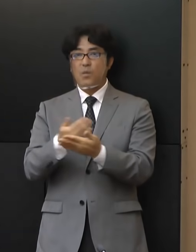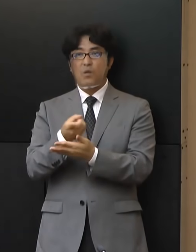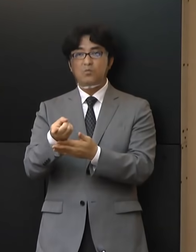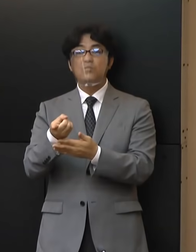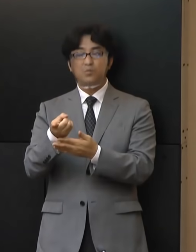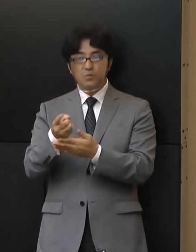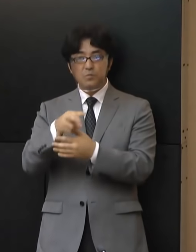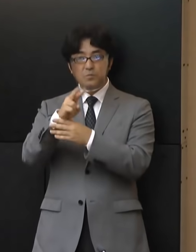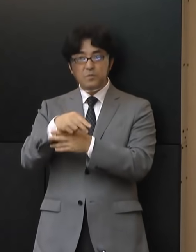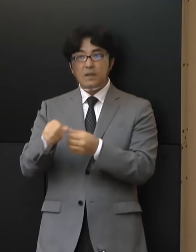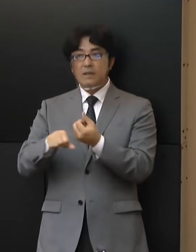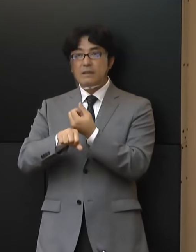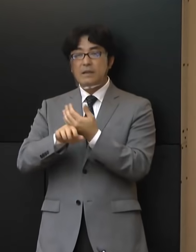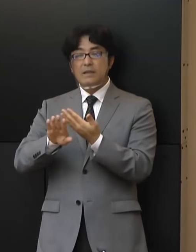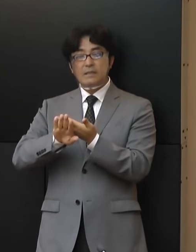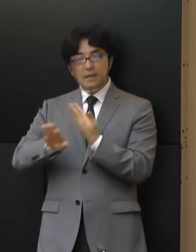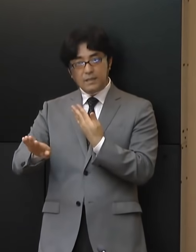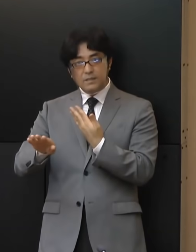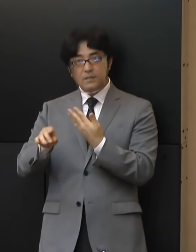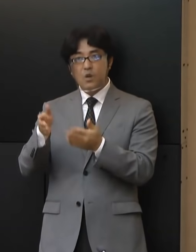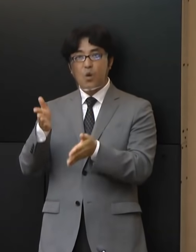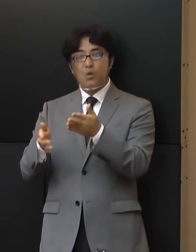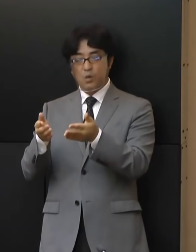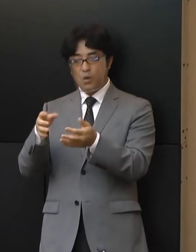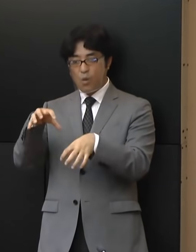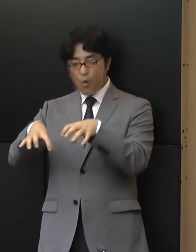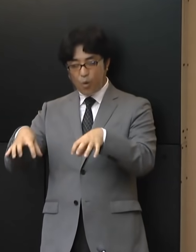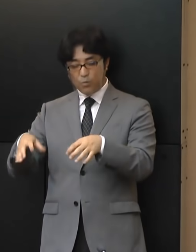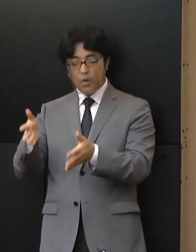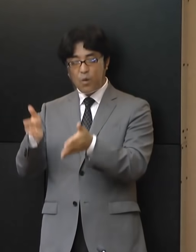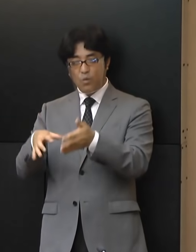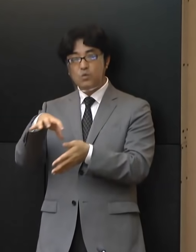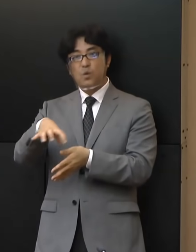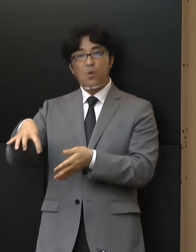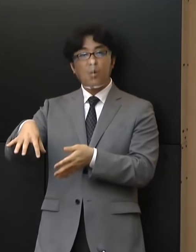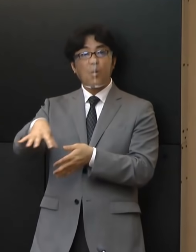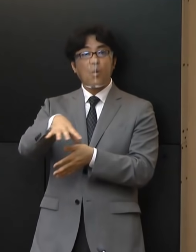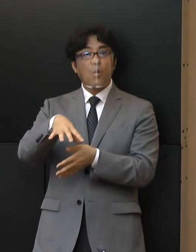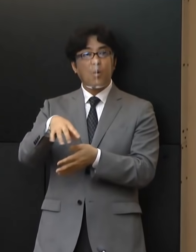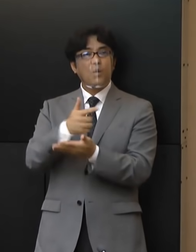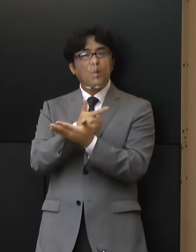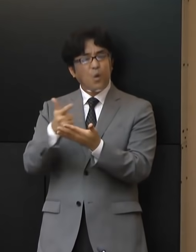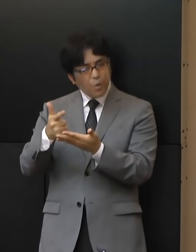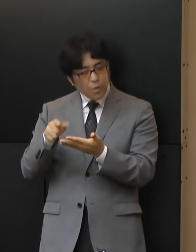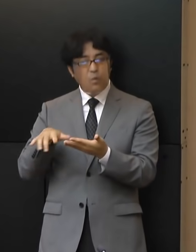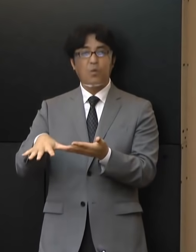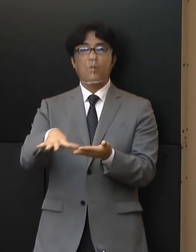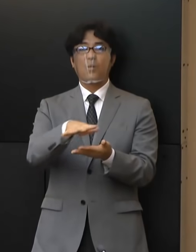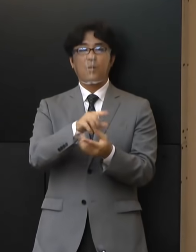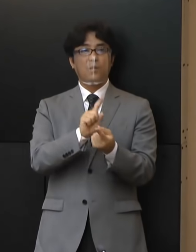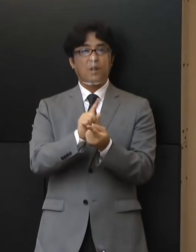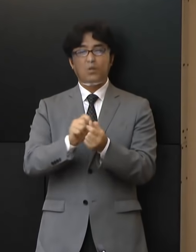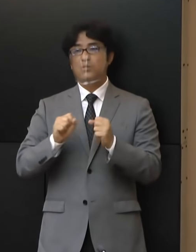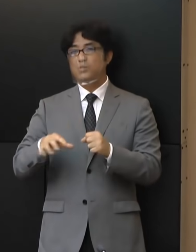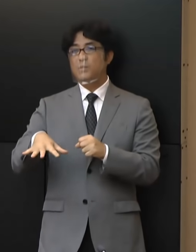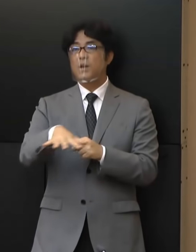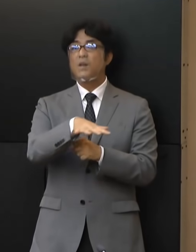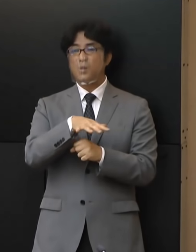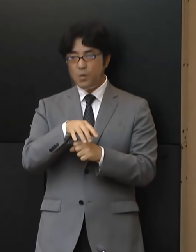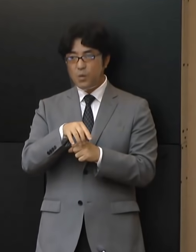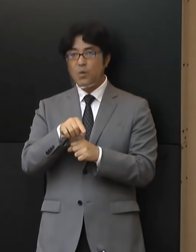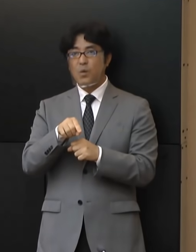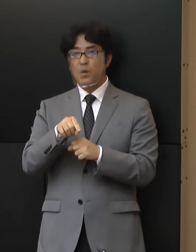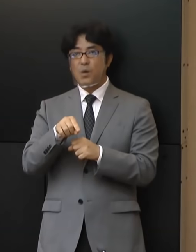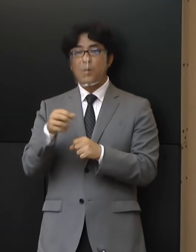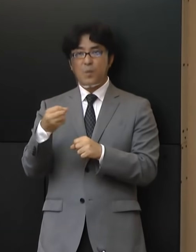園については1事業者当たり一律10万円の支給など、すでに、もう手掛けている、そういう内容と、そしてこれからま